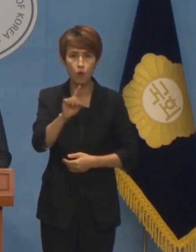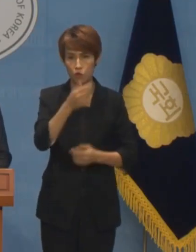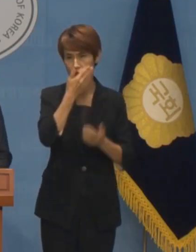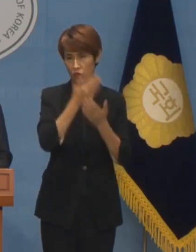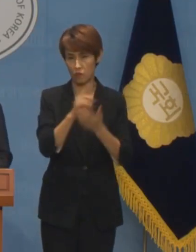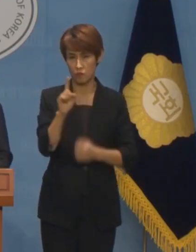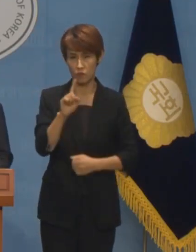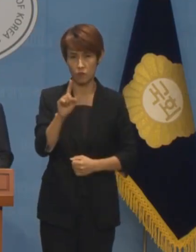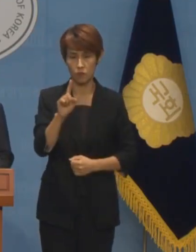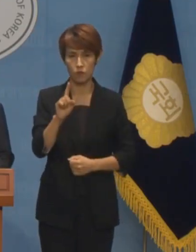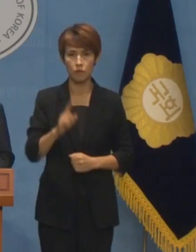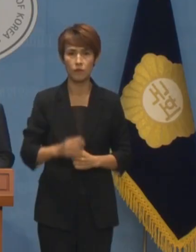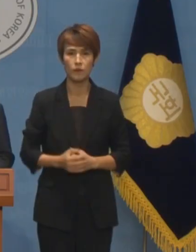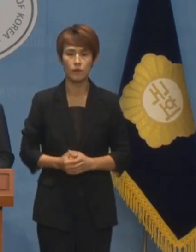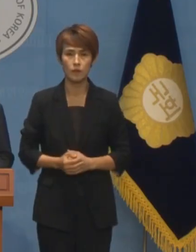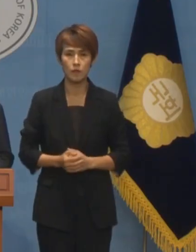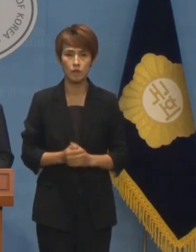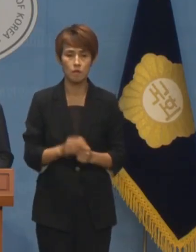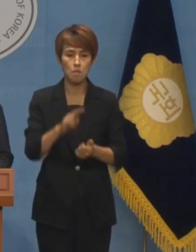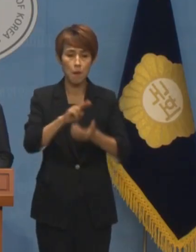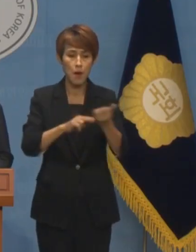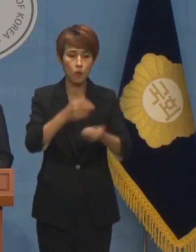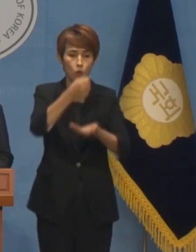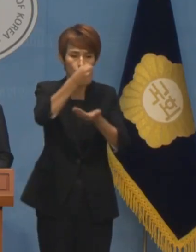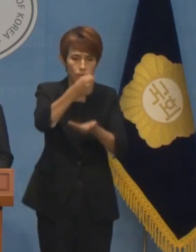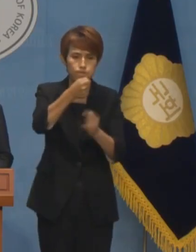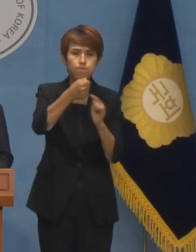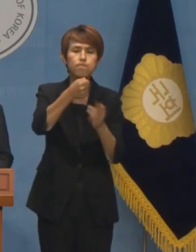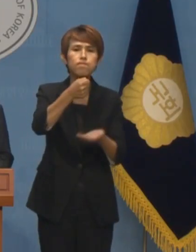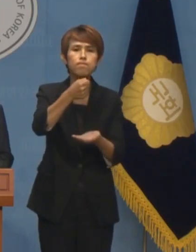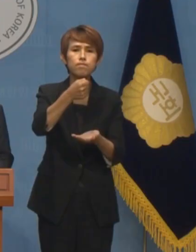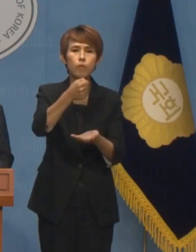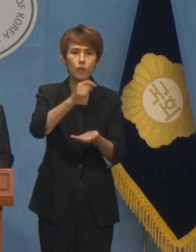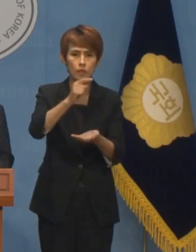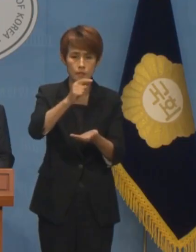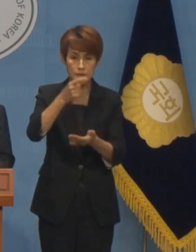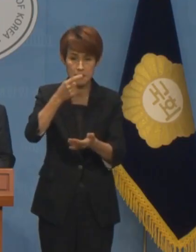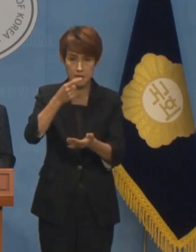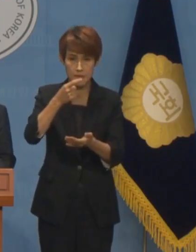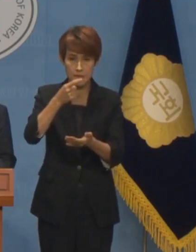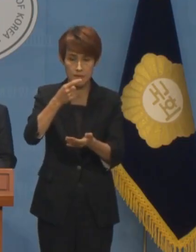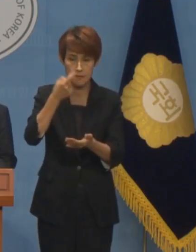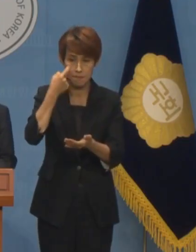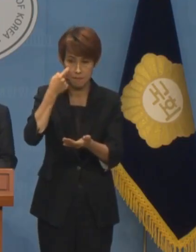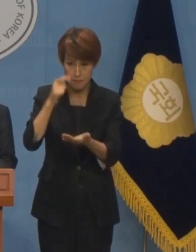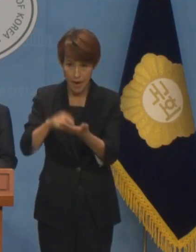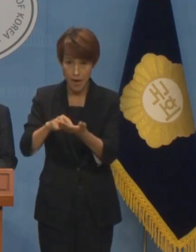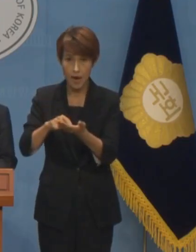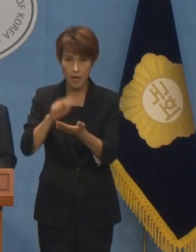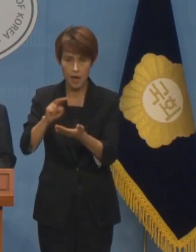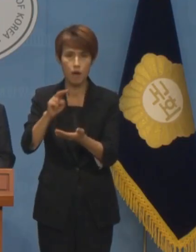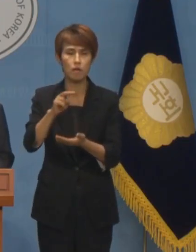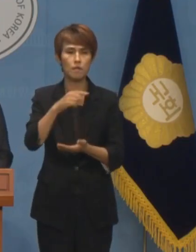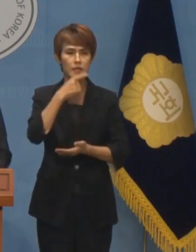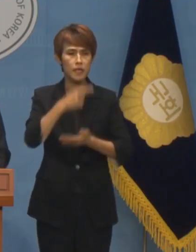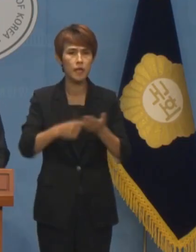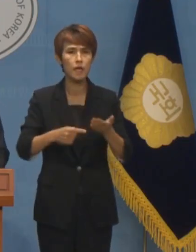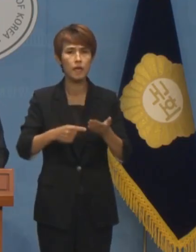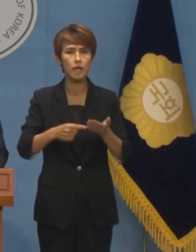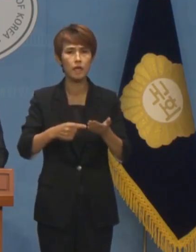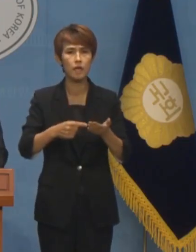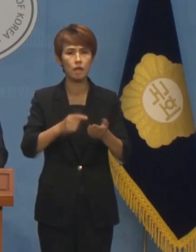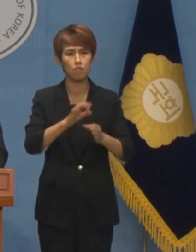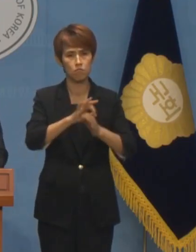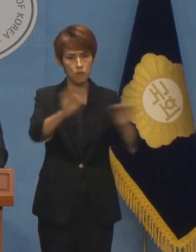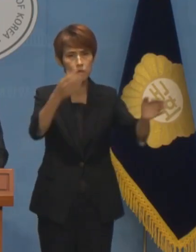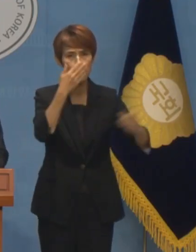뭐냐면 지금 그 판매 대금이 어디 있냐, 그것을 찾아야지 우리 피해자들의 피해를